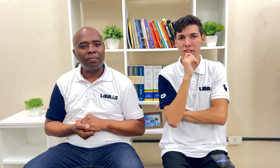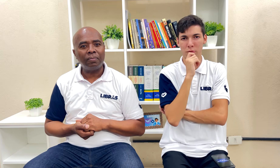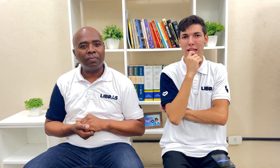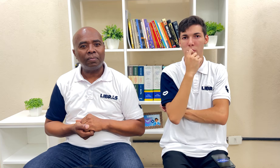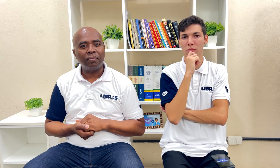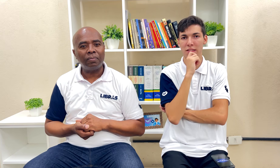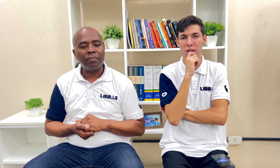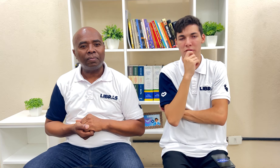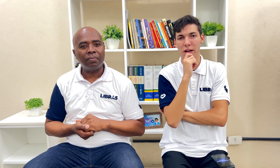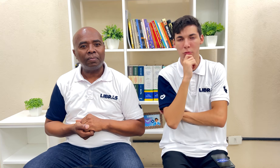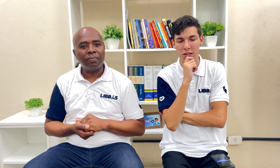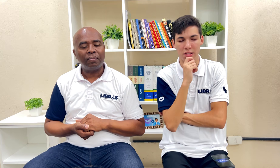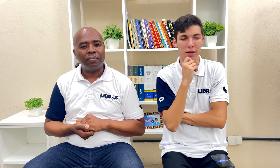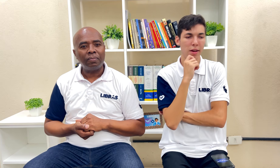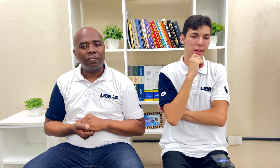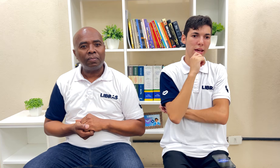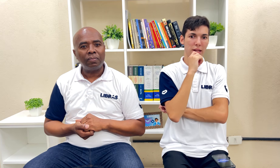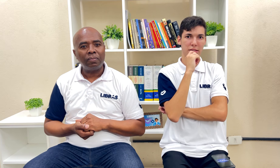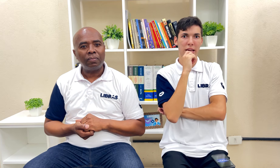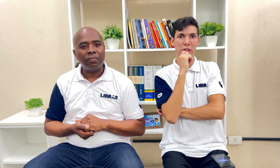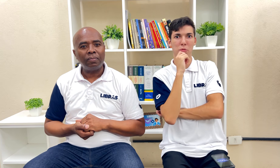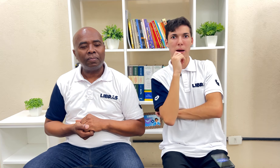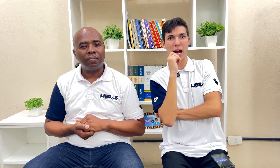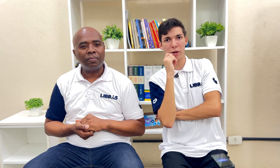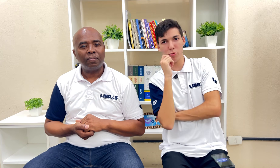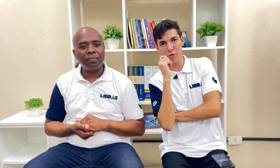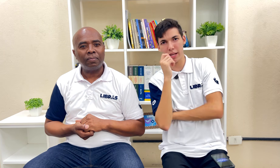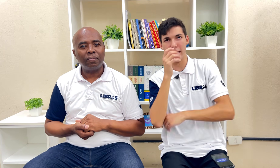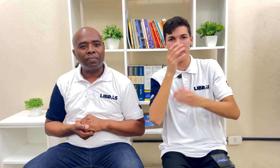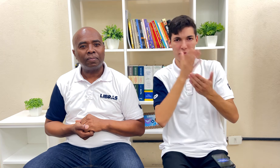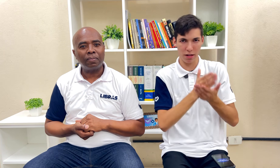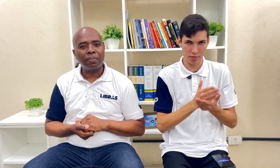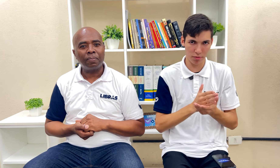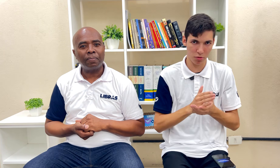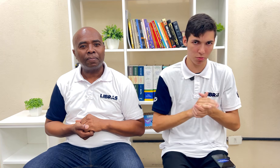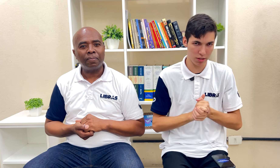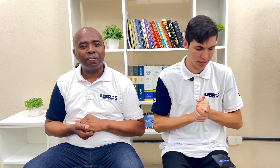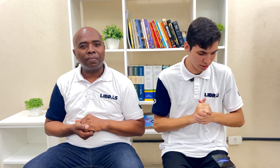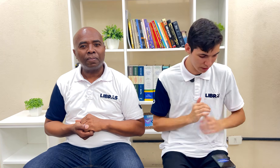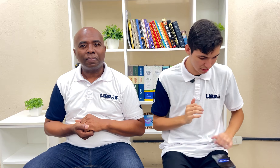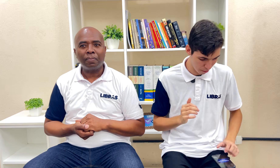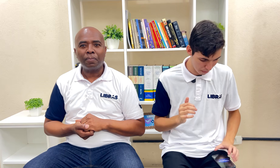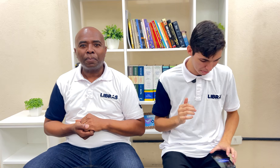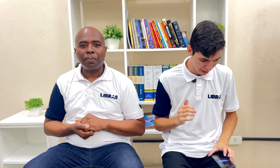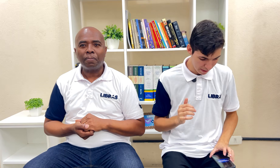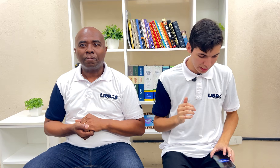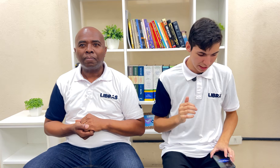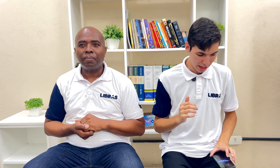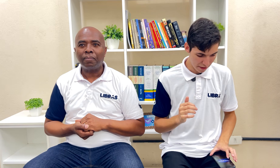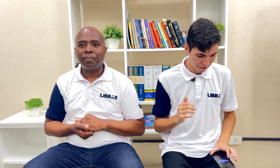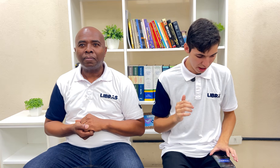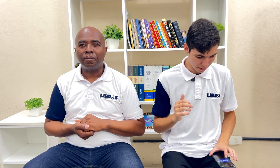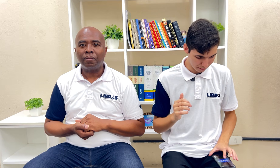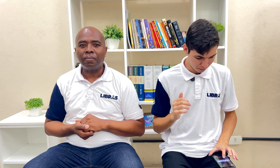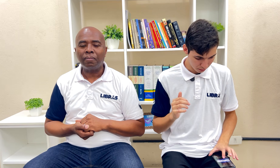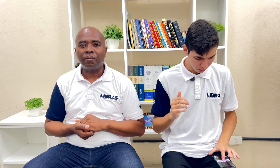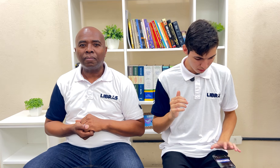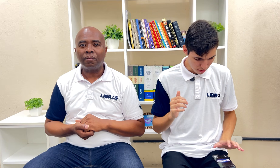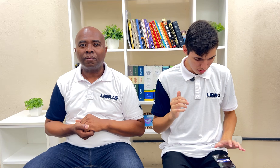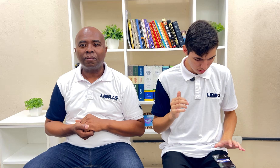no que está acontecendo, no que vai acontecer. E aí ele sente o barco, que aí eu costumo usar essa expressão, que ele fala: